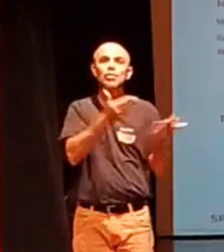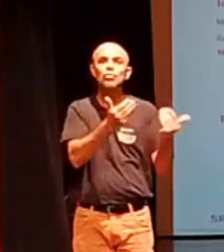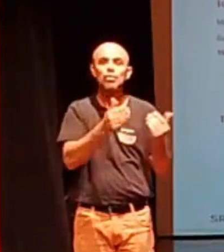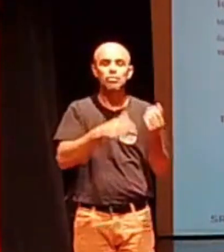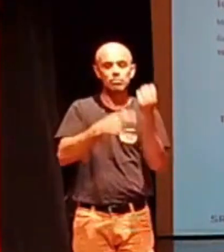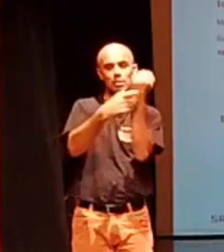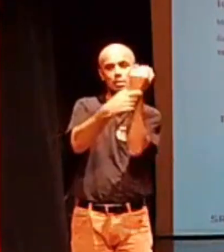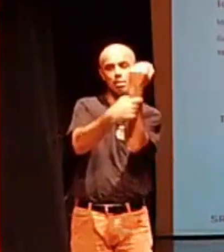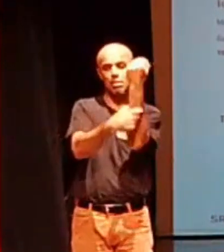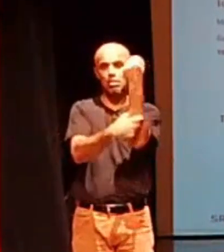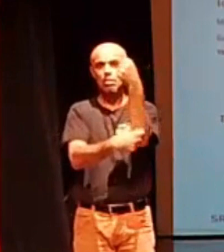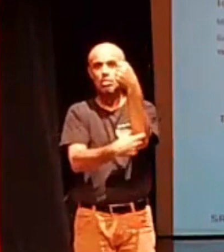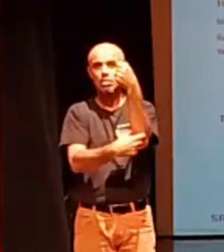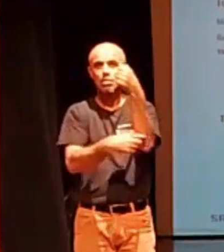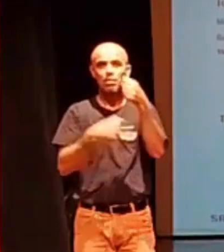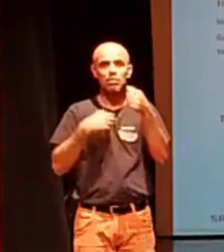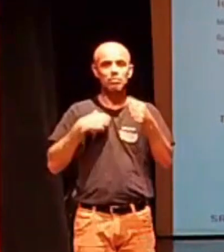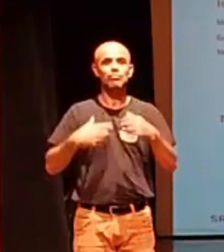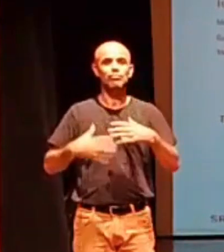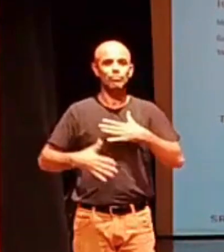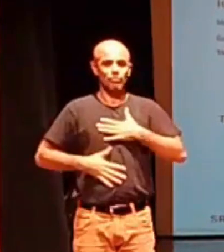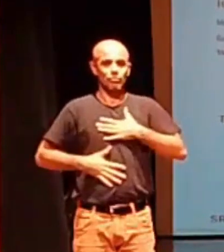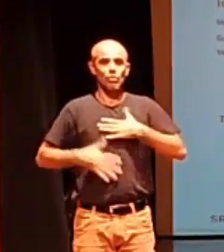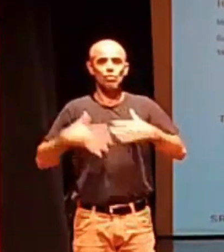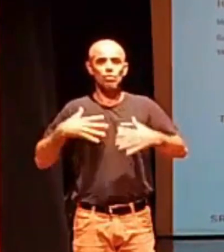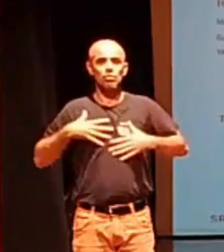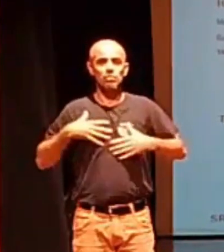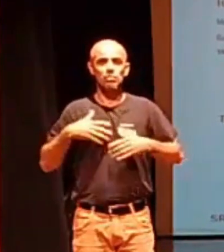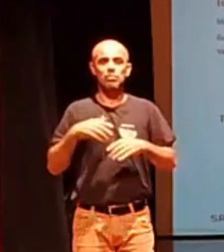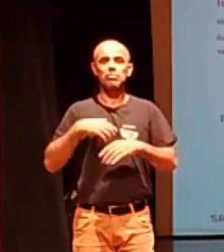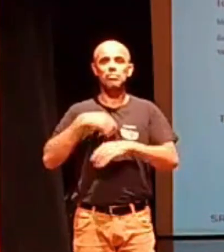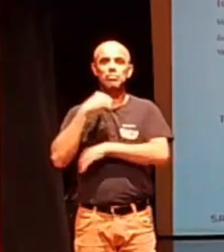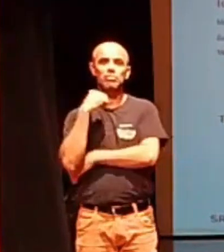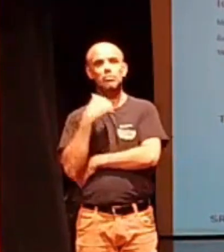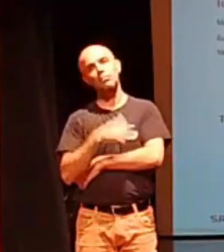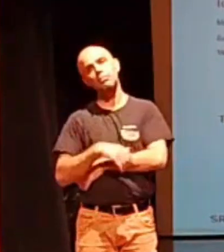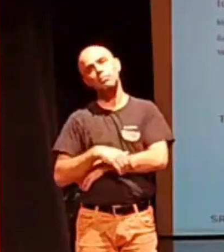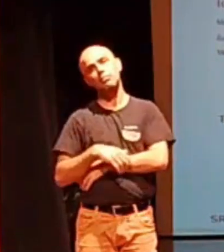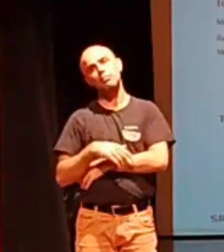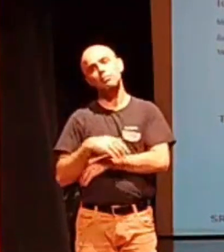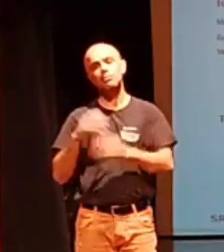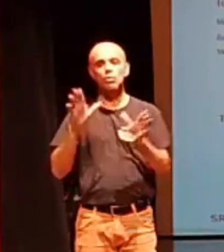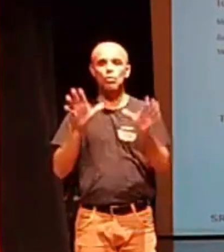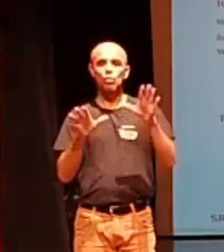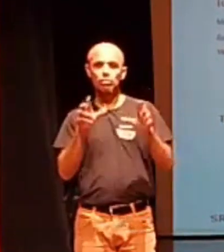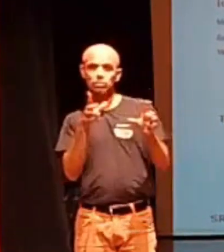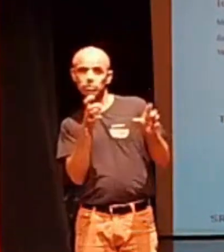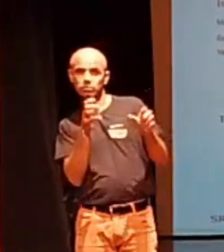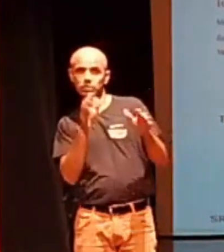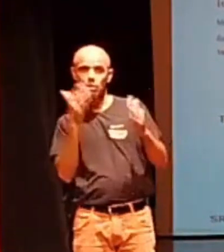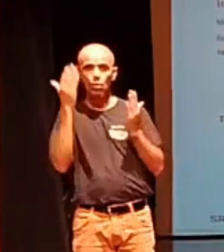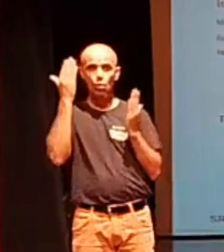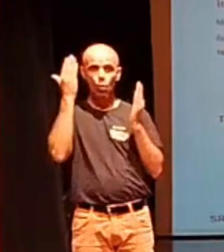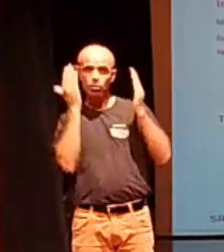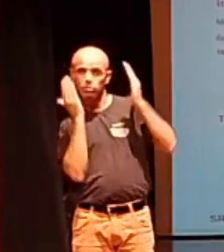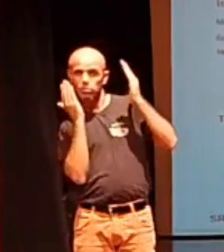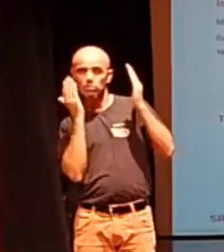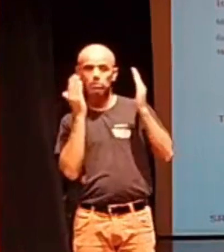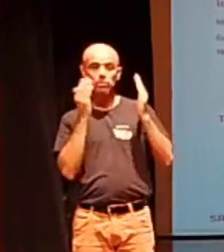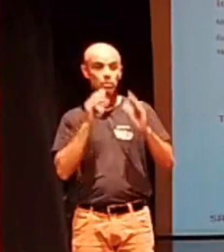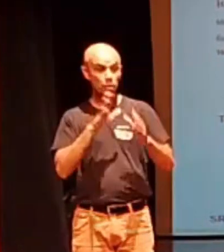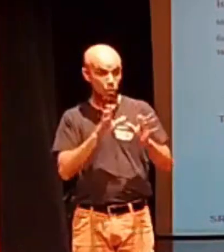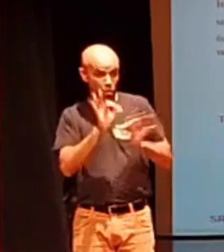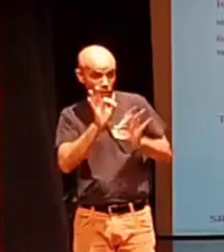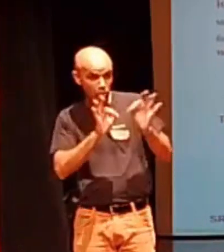escoliose funcional, né? Geralmente você vê as pessoas sentadas assim, né, gente? Né? E aí a gente pede, se